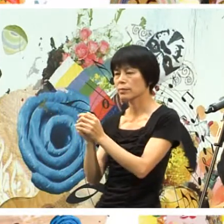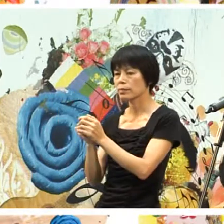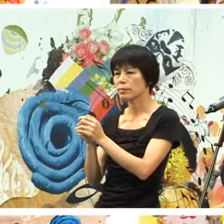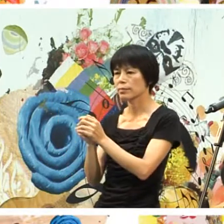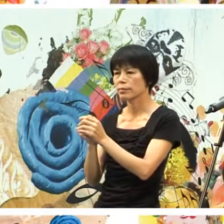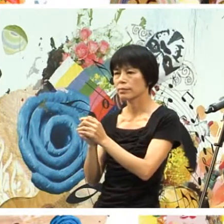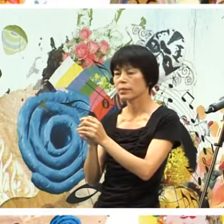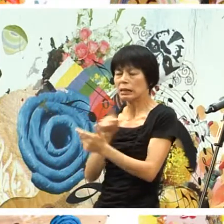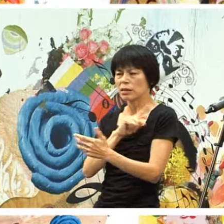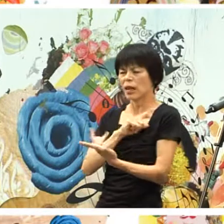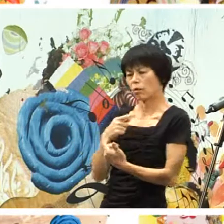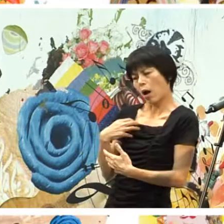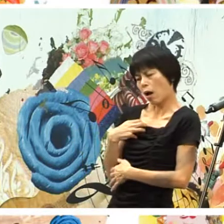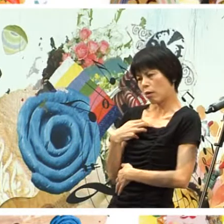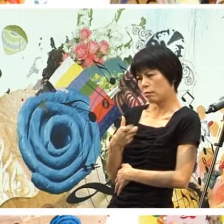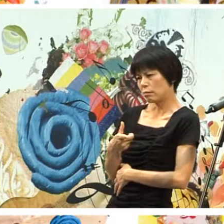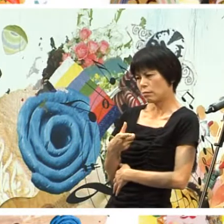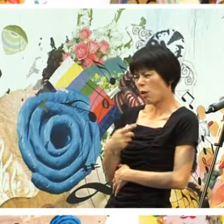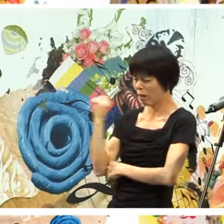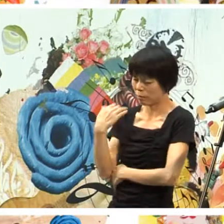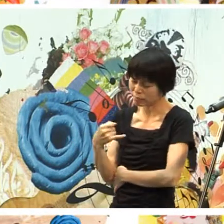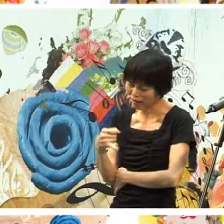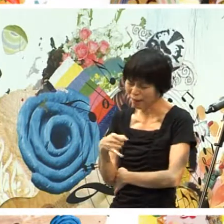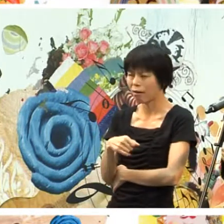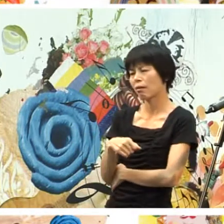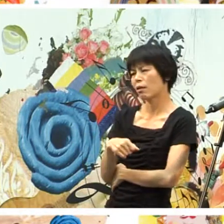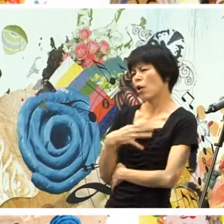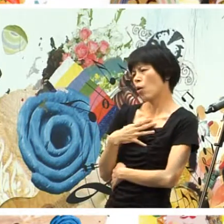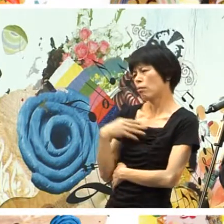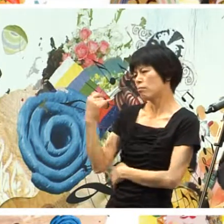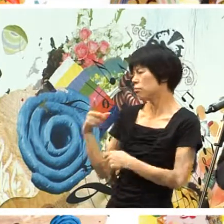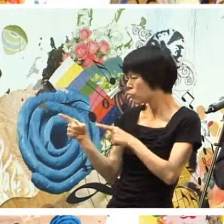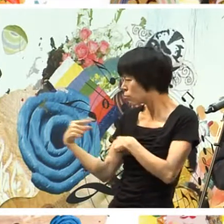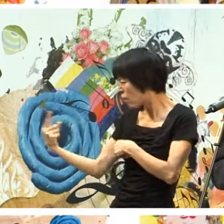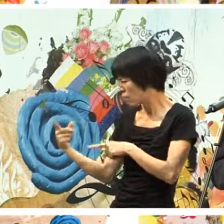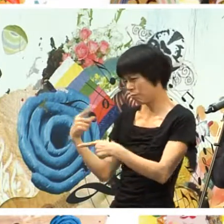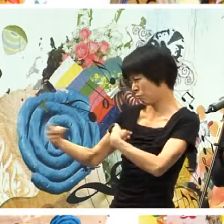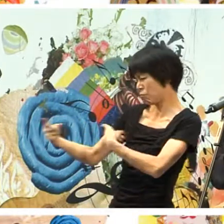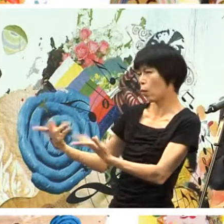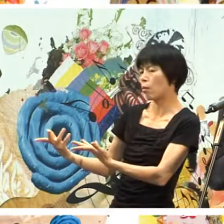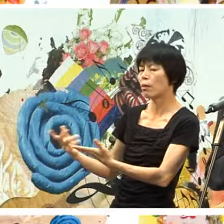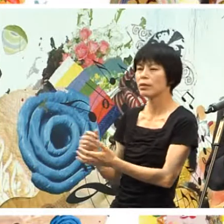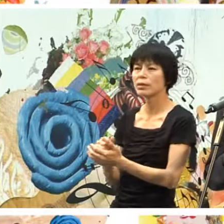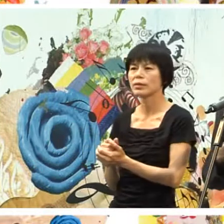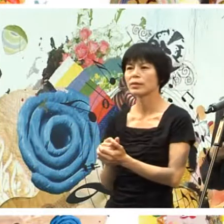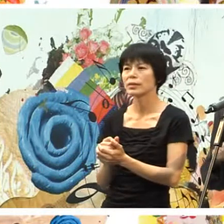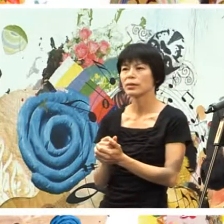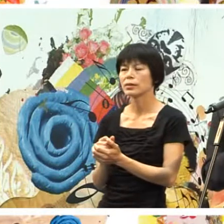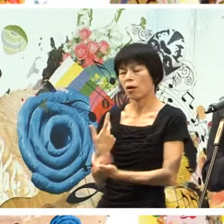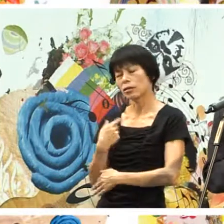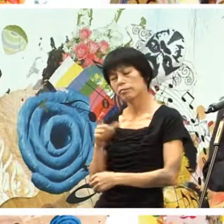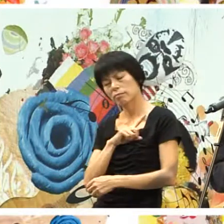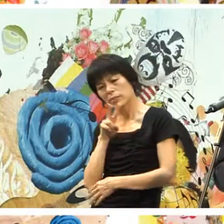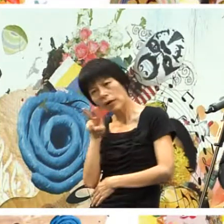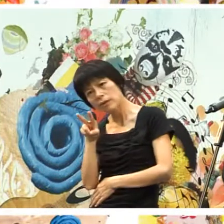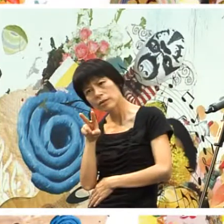當事人以為自己是不 是能力差一點，所以我跟你不同。我們客觀的來